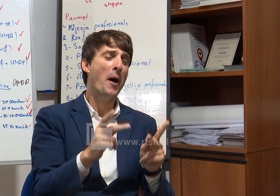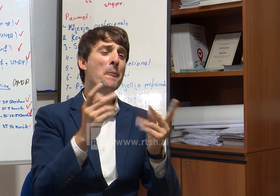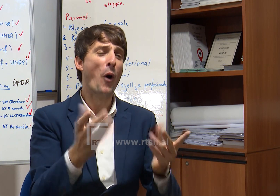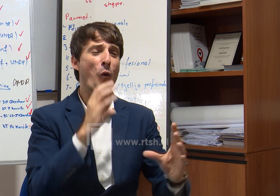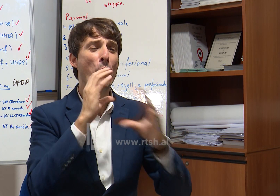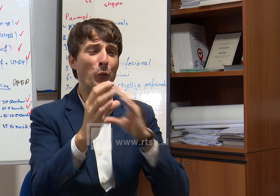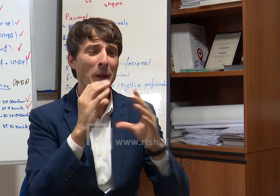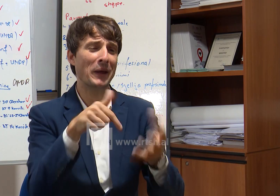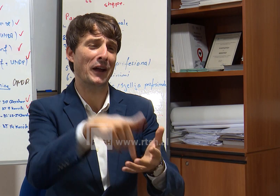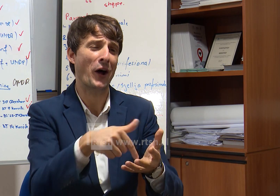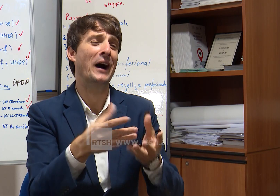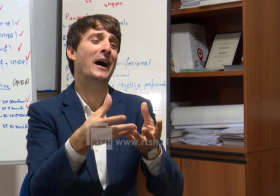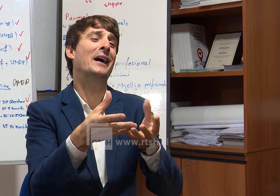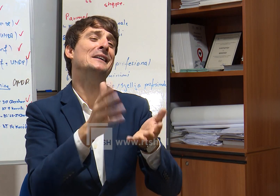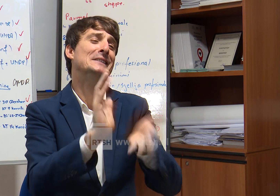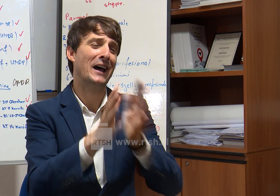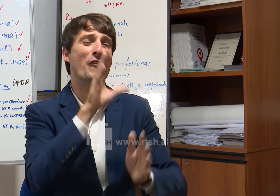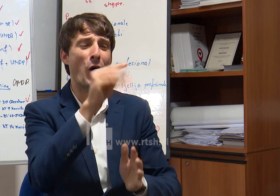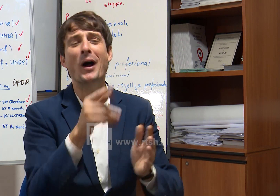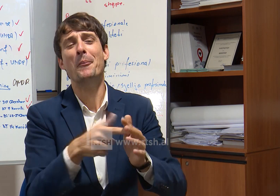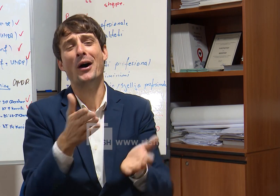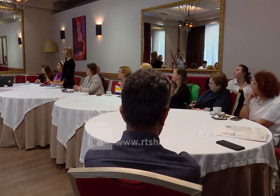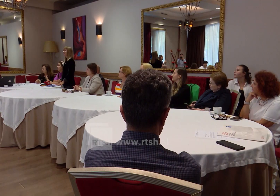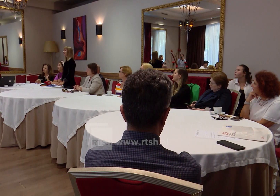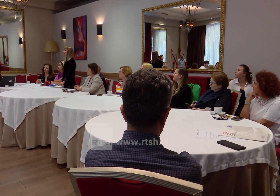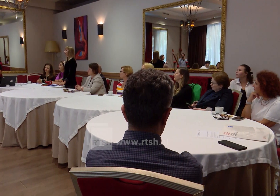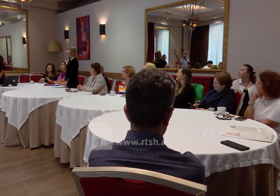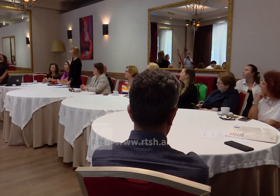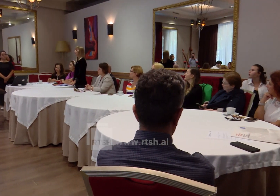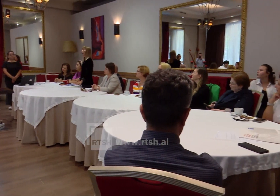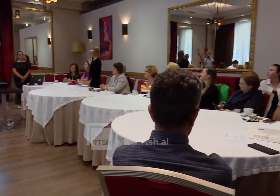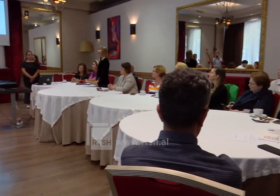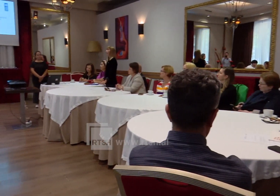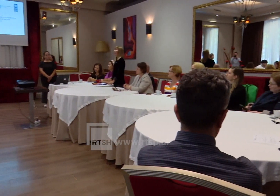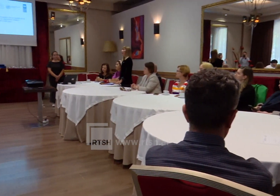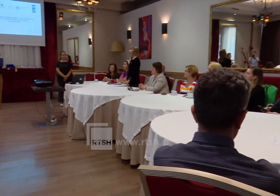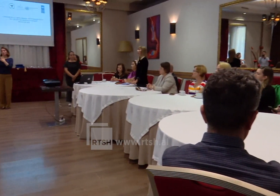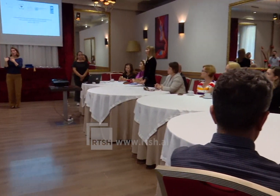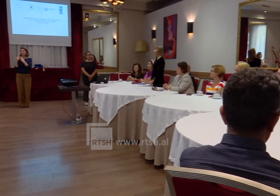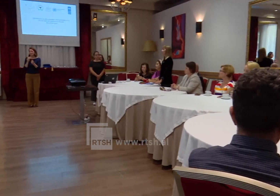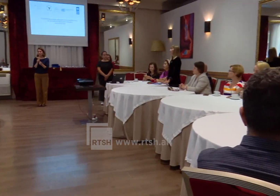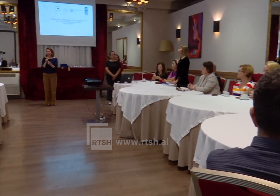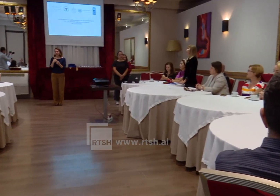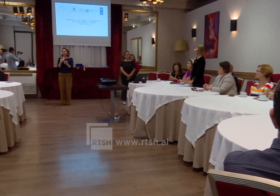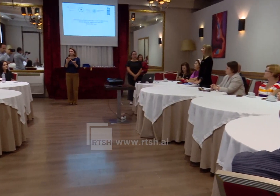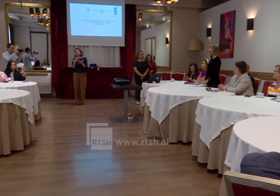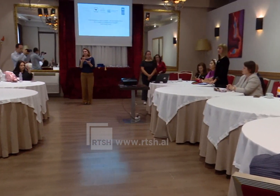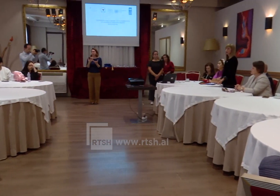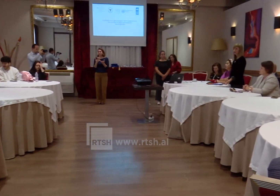ndryshuar shumë dhe njerëzit që dëgjojnë mendojnë se ne mund t'ia dalim. Trajneri i gjuhës së shenjave Klisman Ibrahimi, i cili prej 16 vitesh punon në Anat